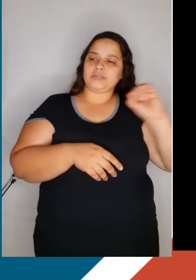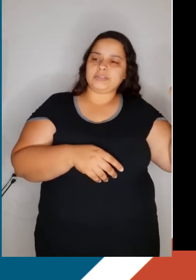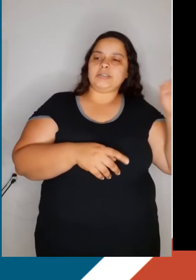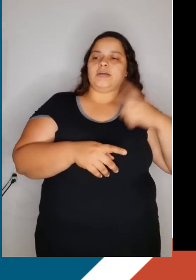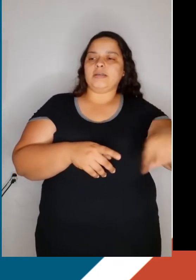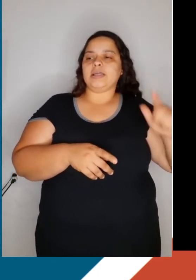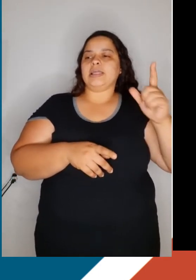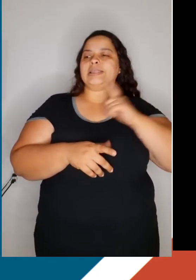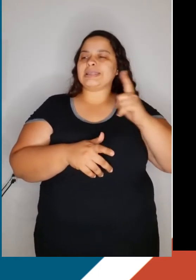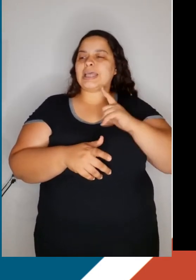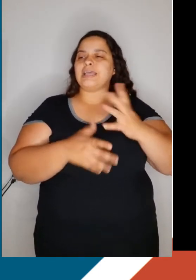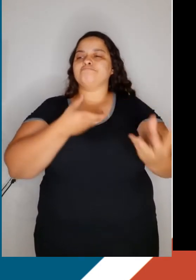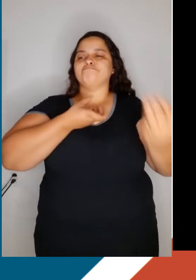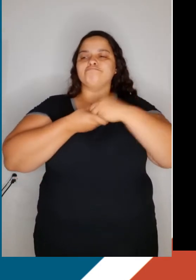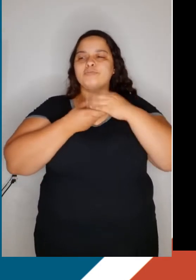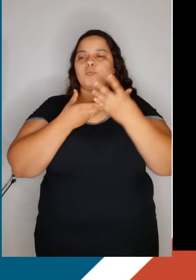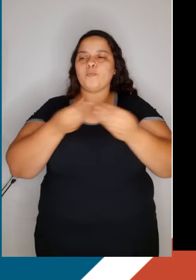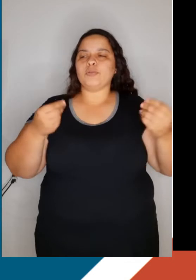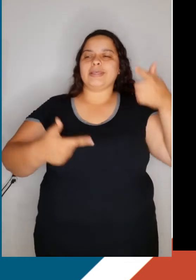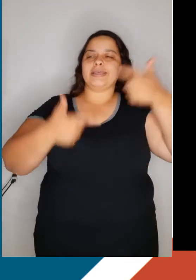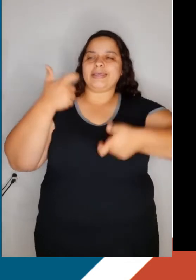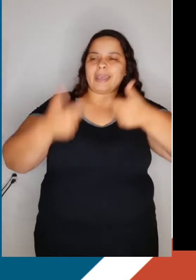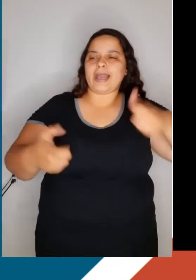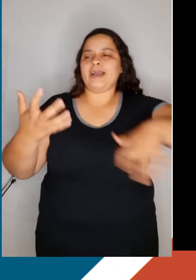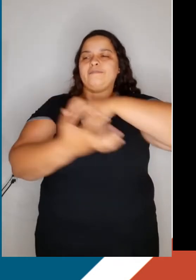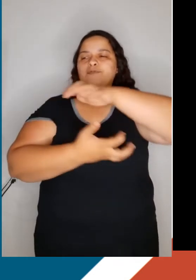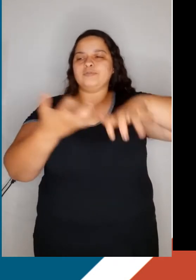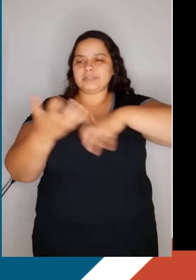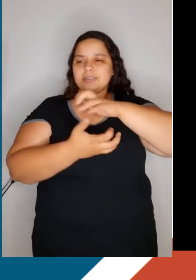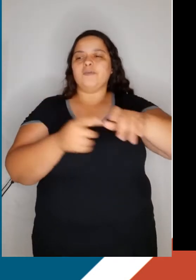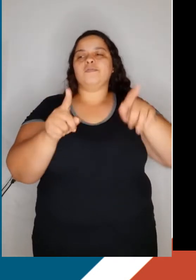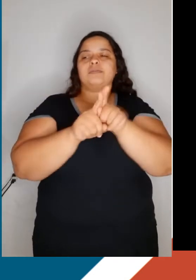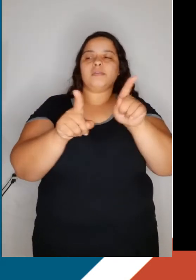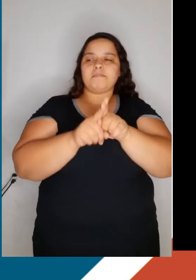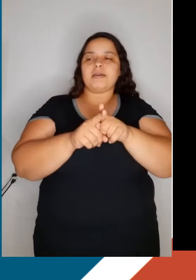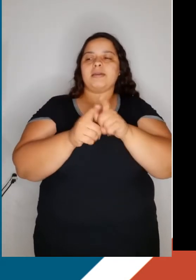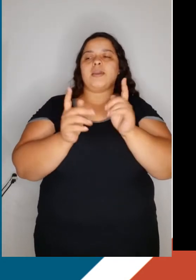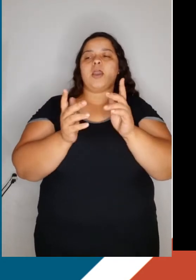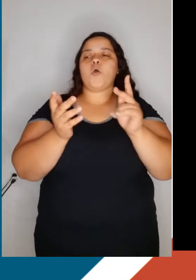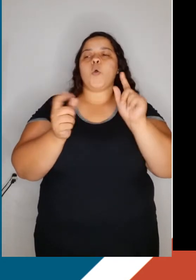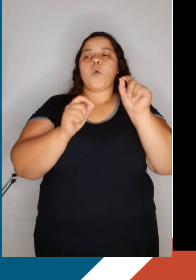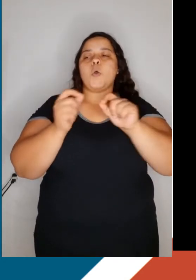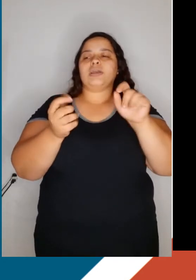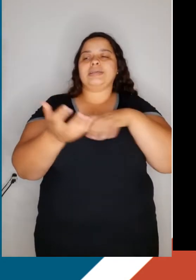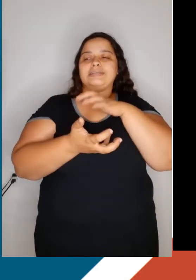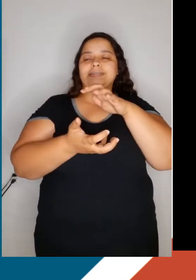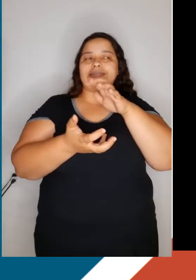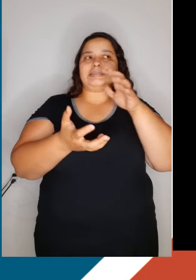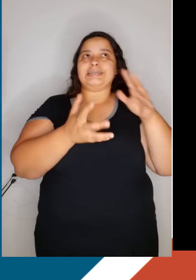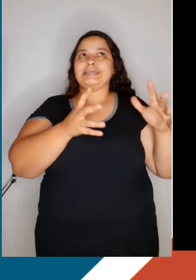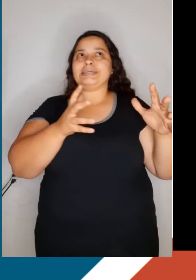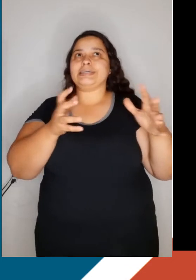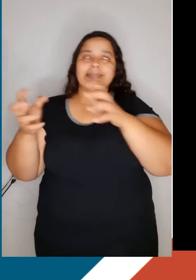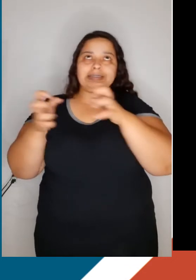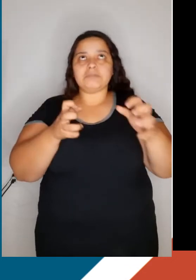si o embrião da guerra, da revolução e da crise que marcou o seu fim no século XX. Então é isso que a gente vai buscar entender agora,